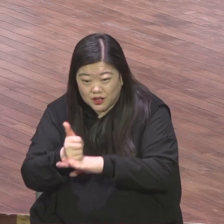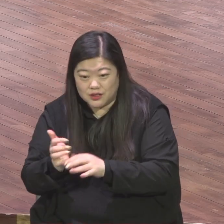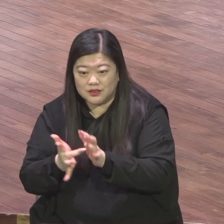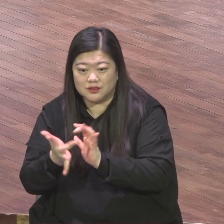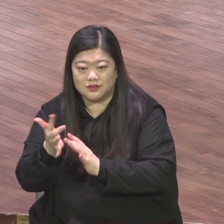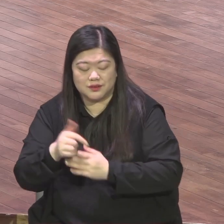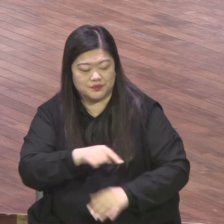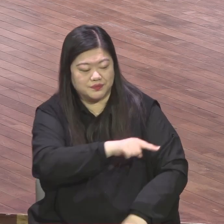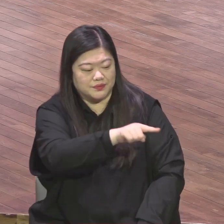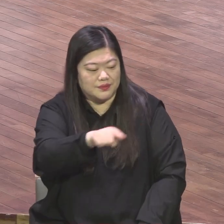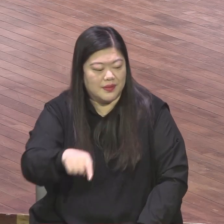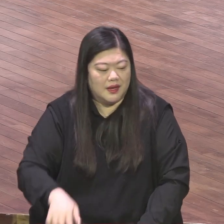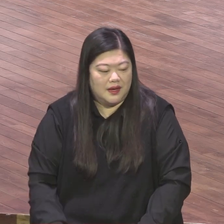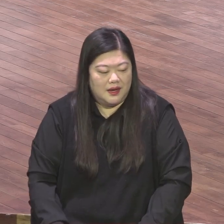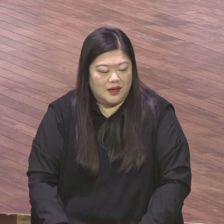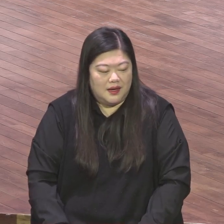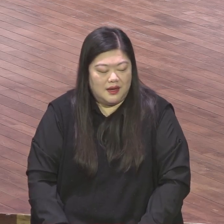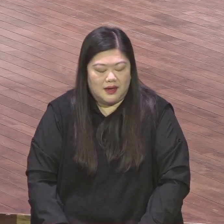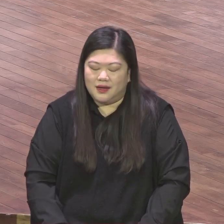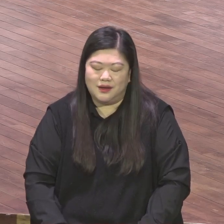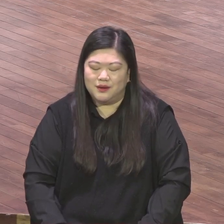이들을 부르셔서